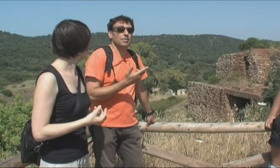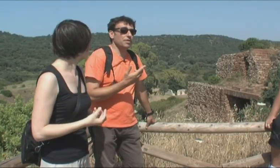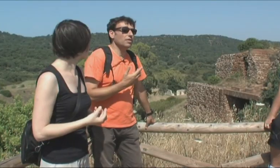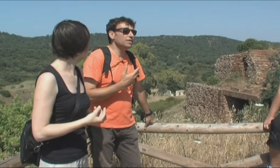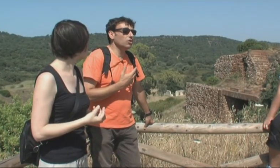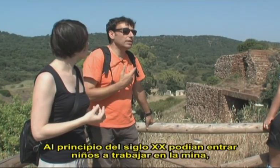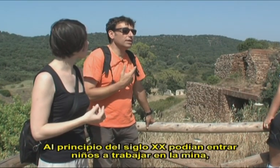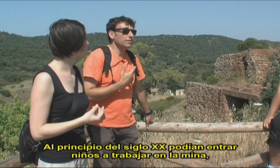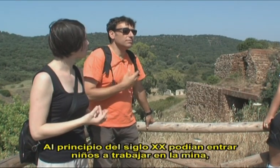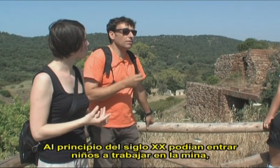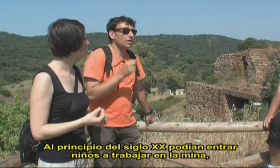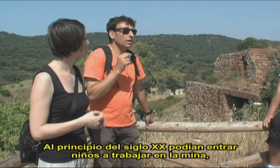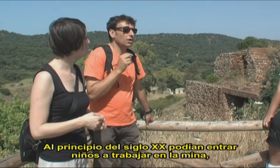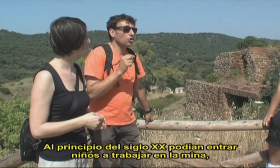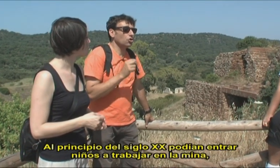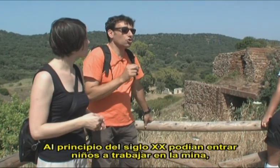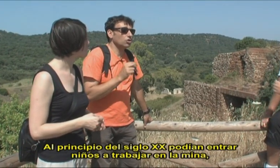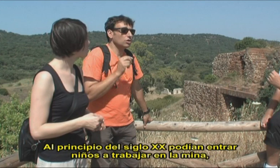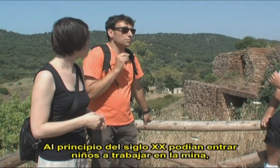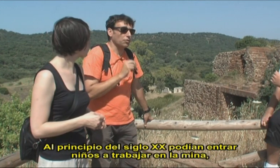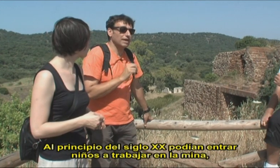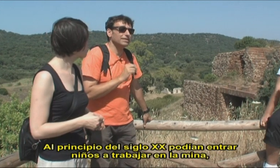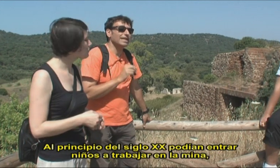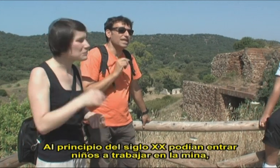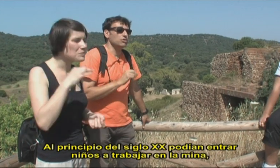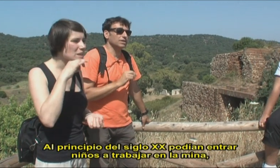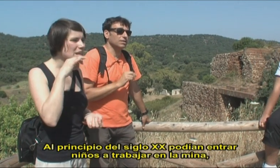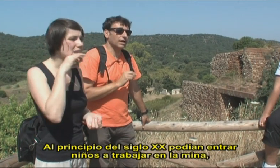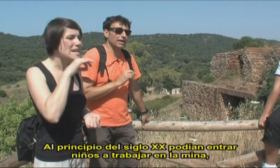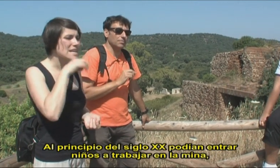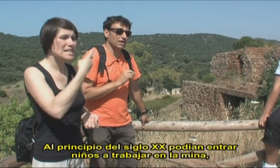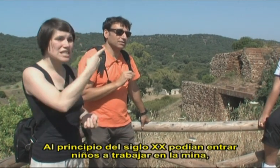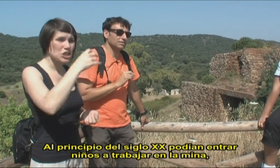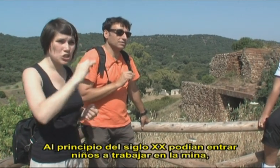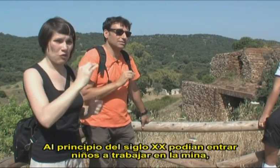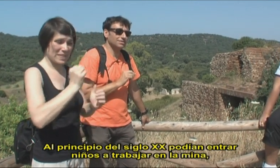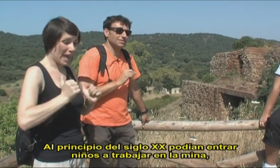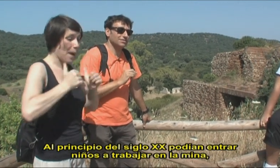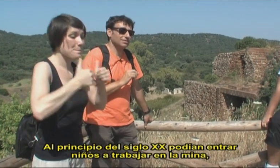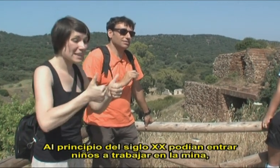A principios del siglo XX podían entrar niños a trabajar en la mina.